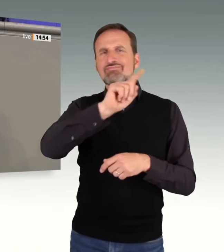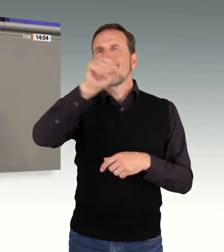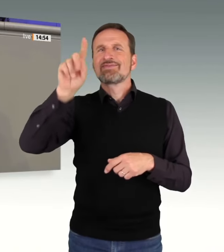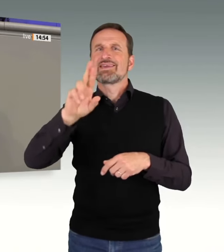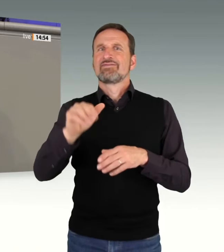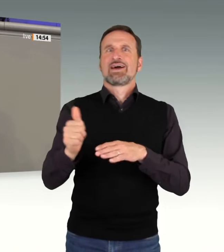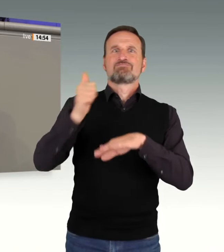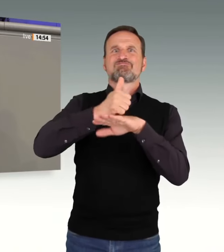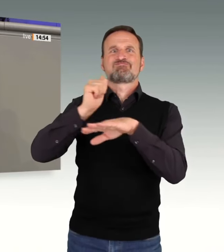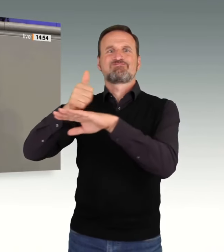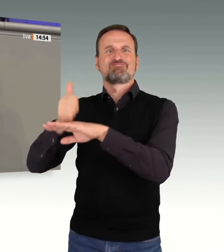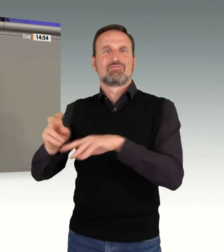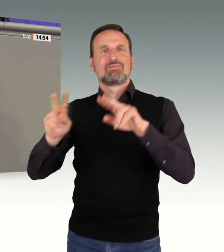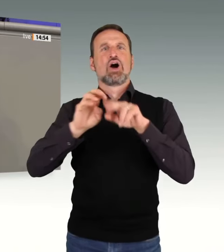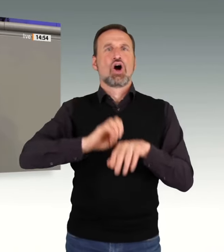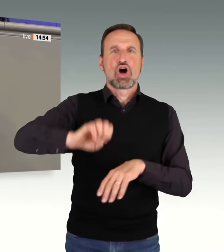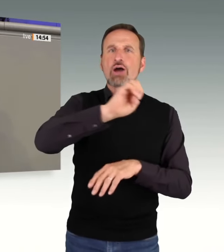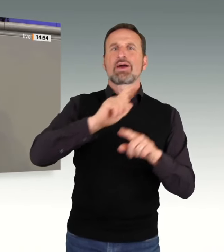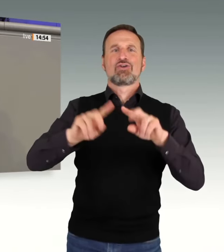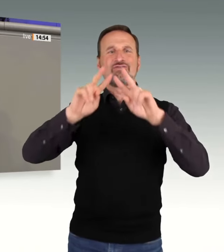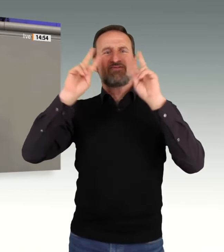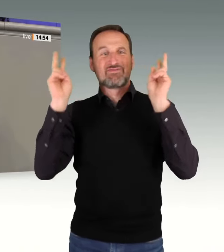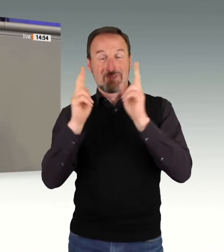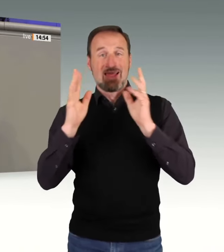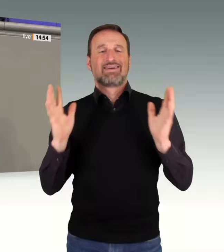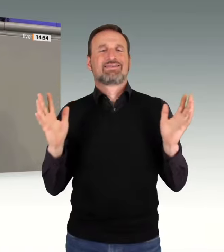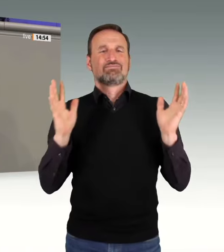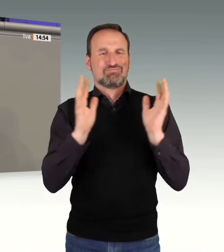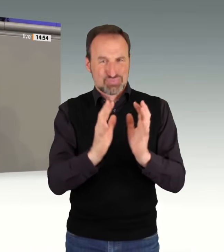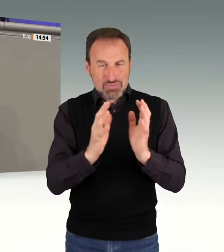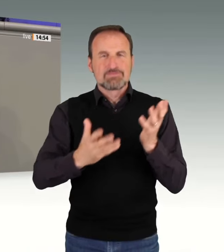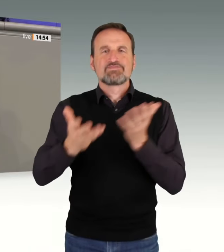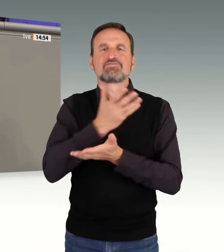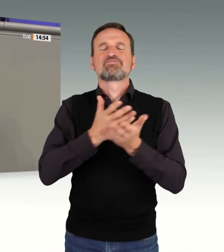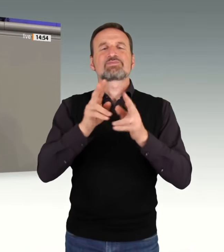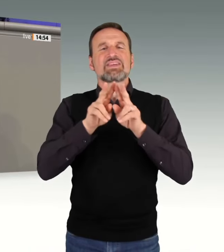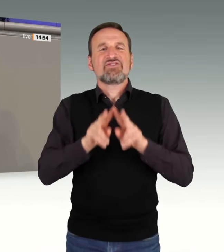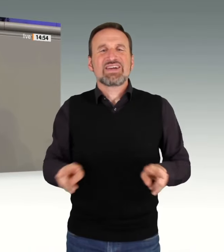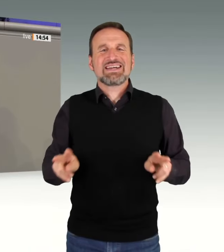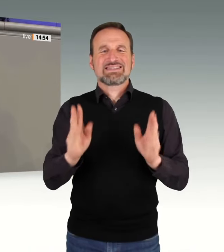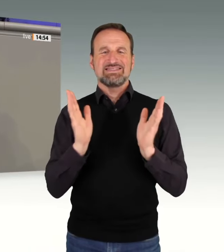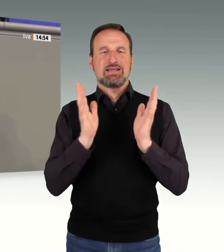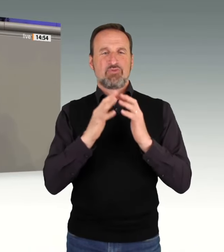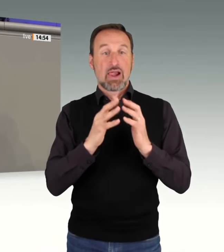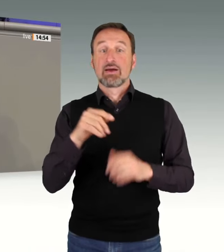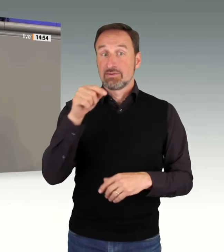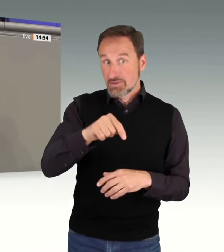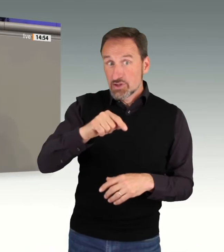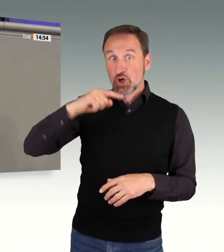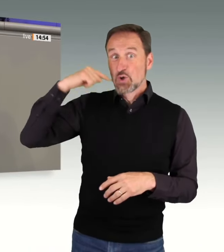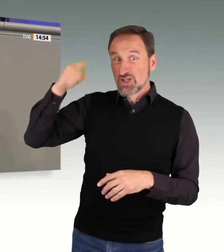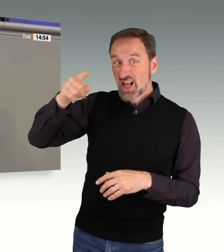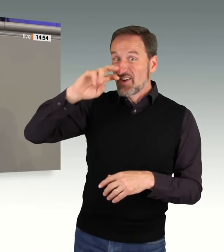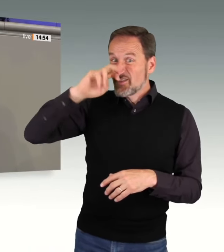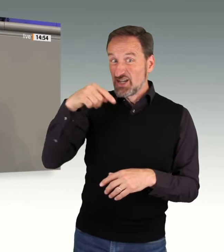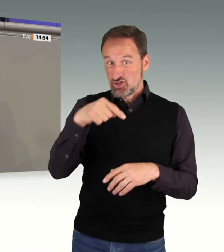Wir schlagen jetzt grundsätzlich anderes Format, damit keiner manipulieren darf und die Vereinbarungen